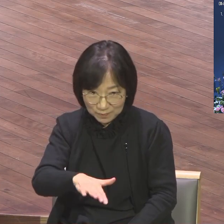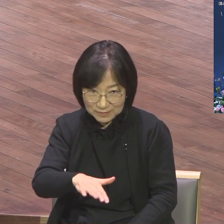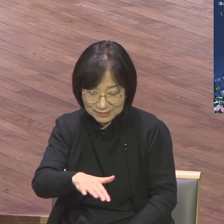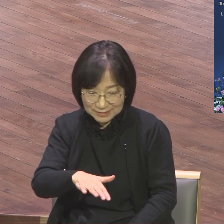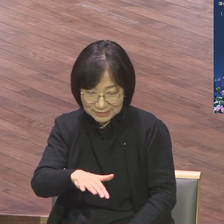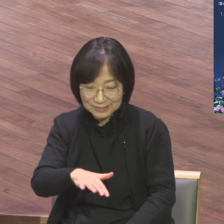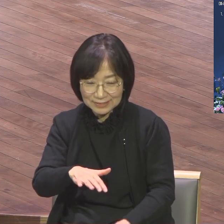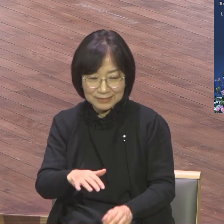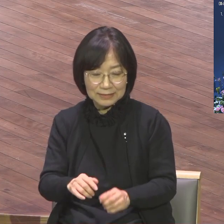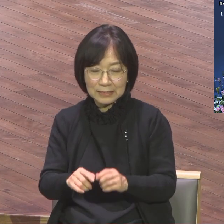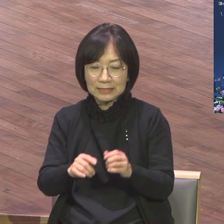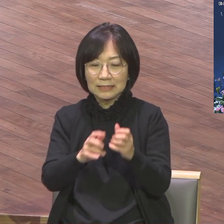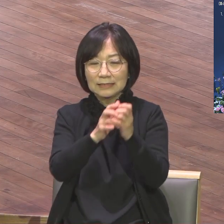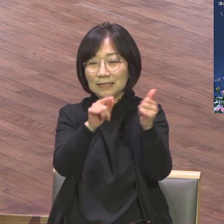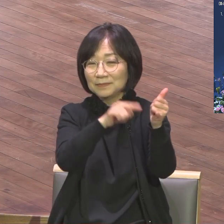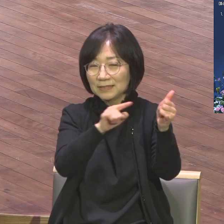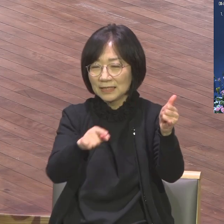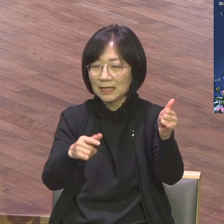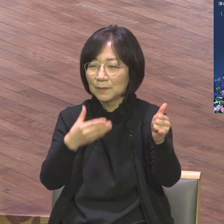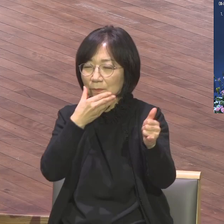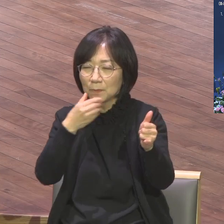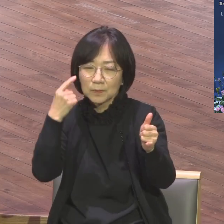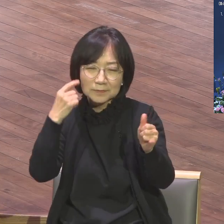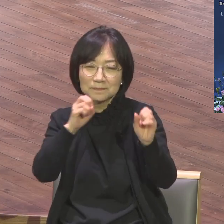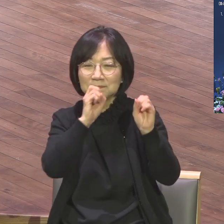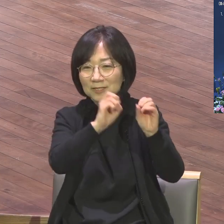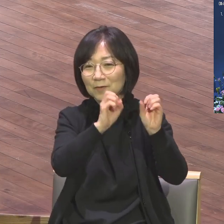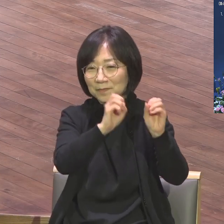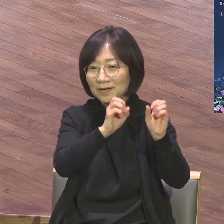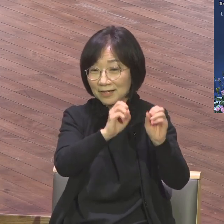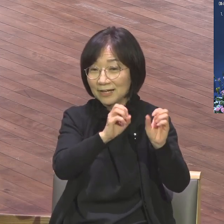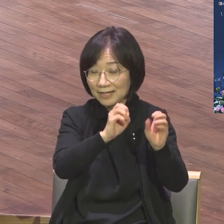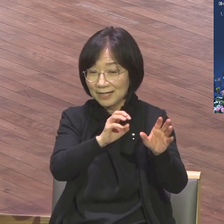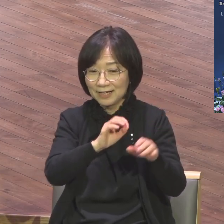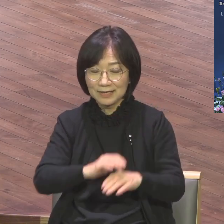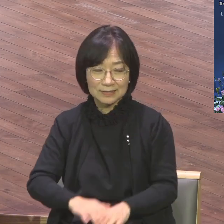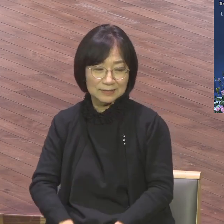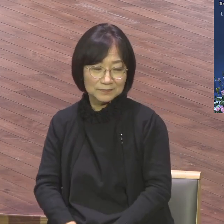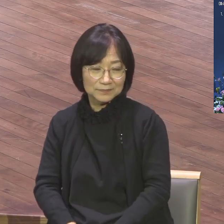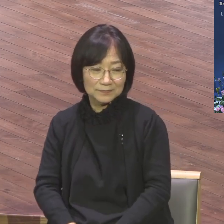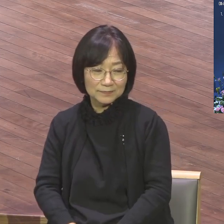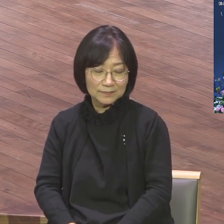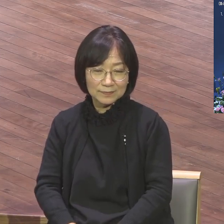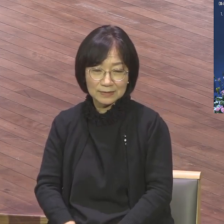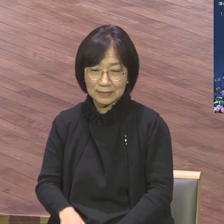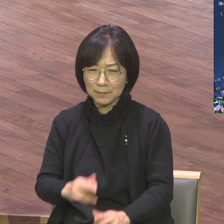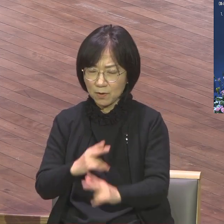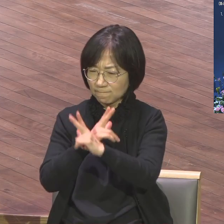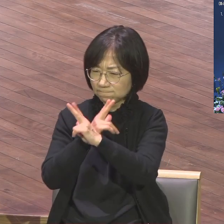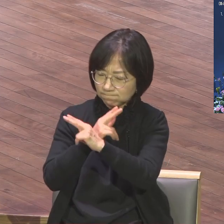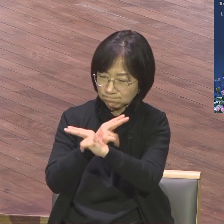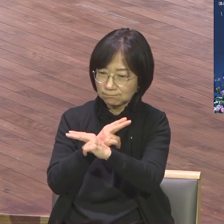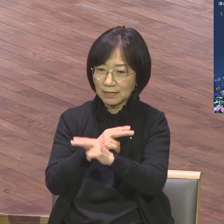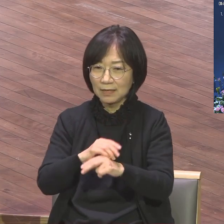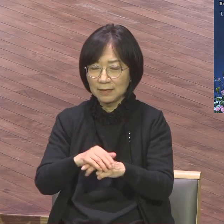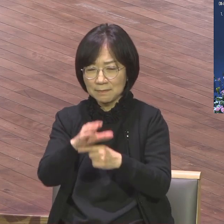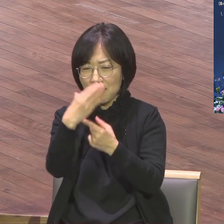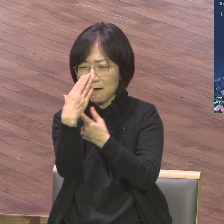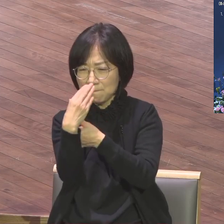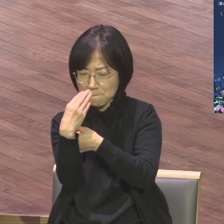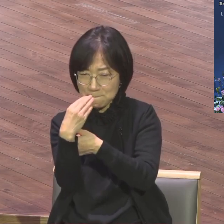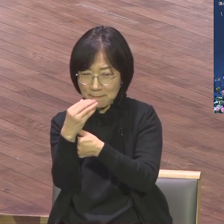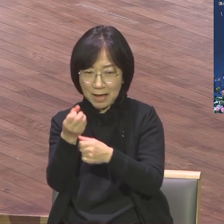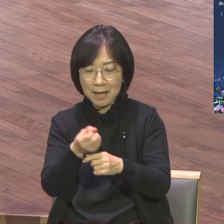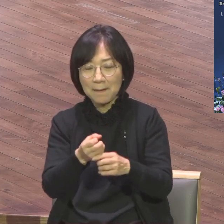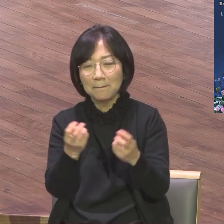우리가 가진 이 원색 복음, 이 복음을 해외에 온 오프라인으로 송출합니다.